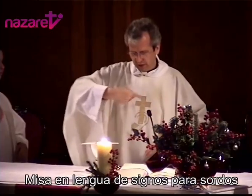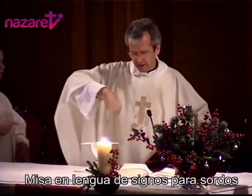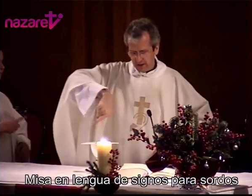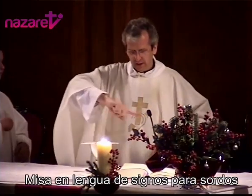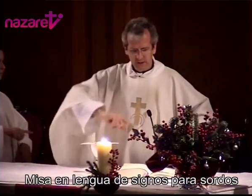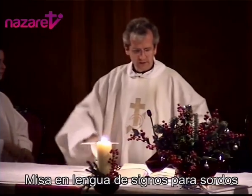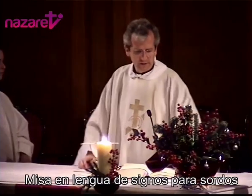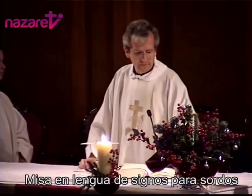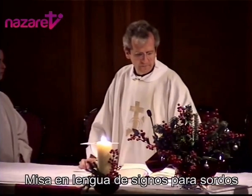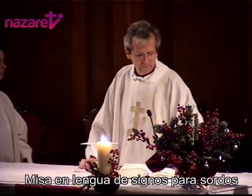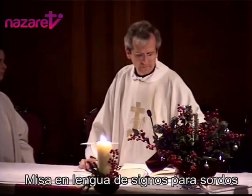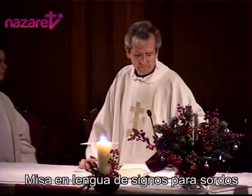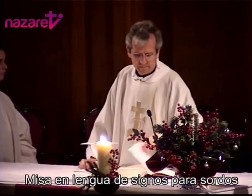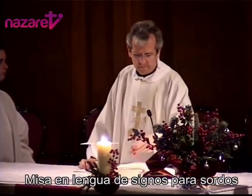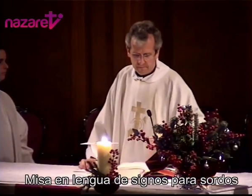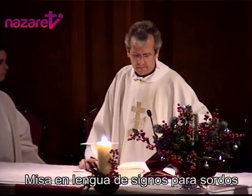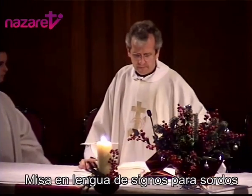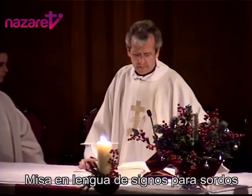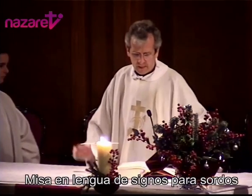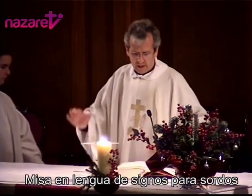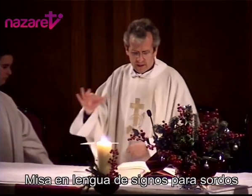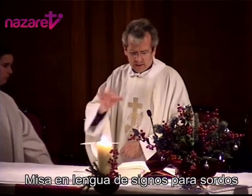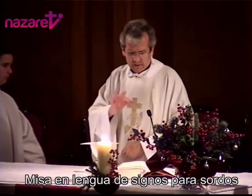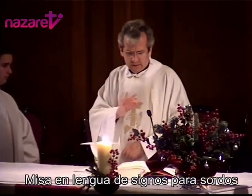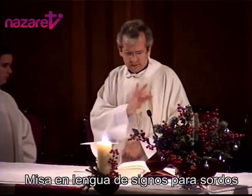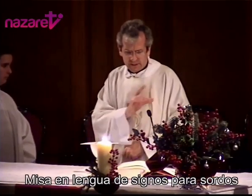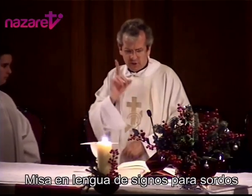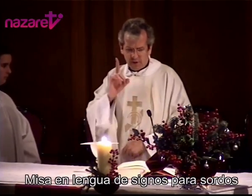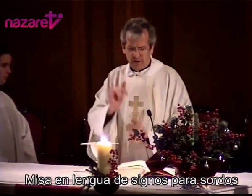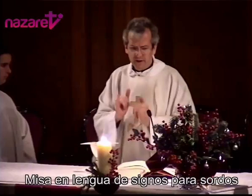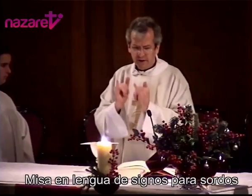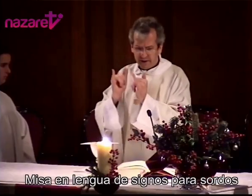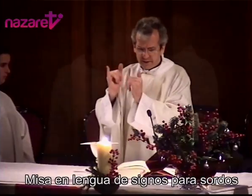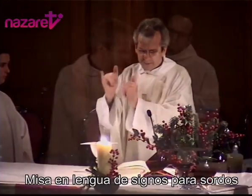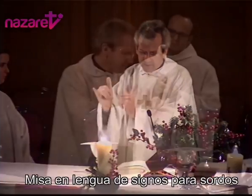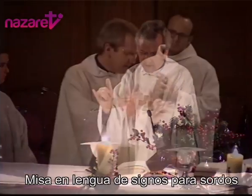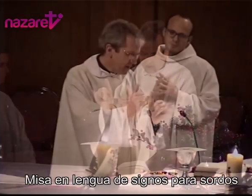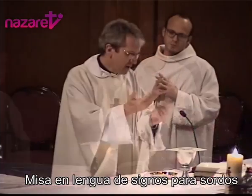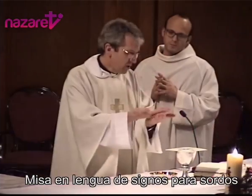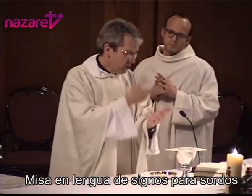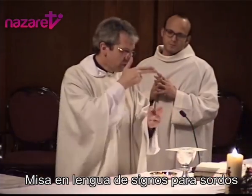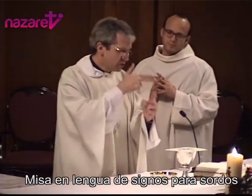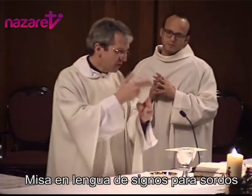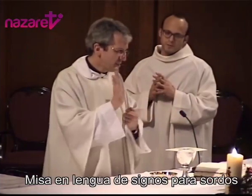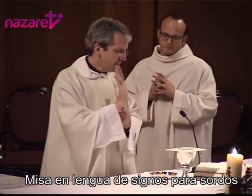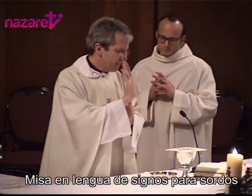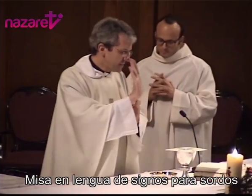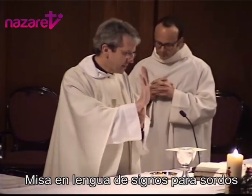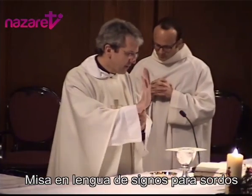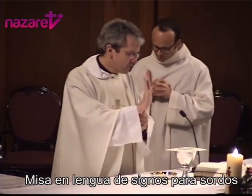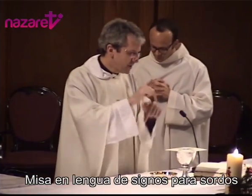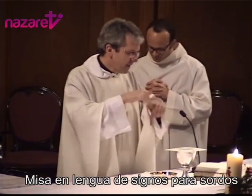nombre, para nuestro bien y el de toda su santa Iglesia. Señor, recibe los dones que